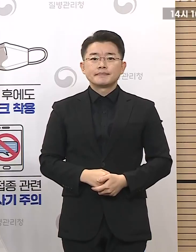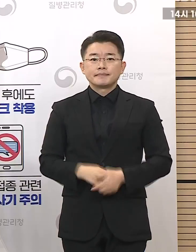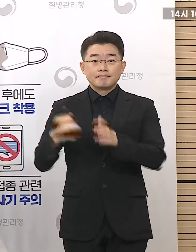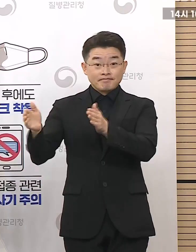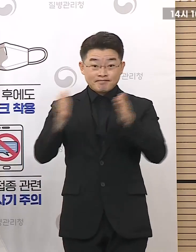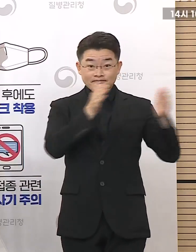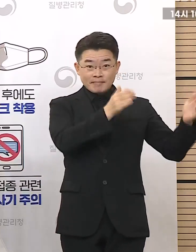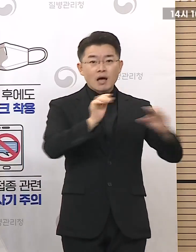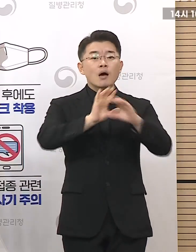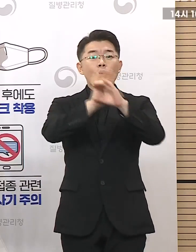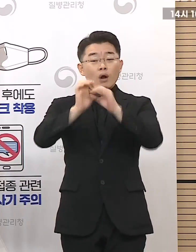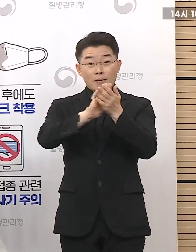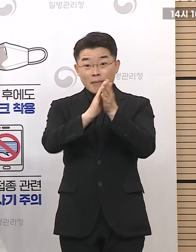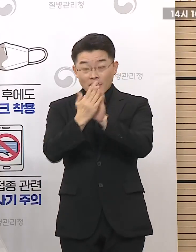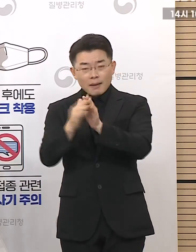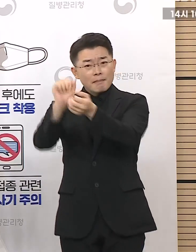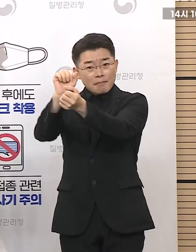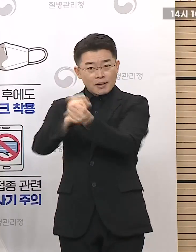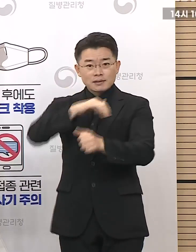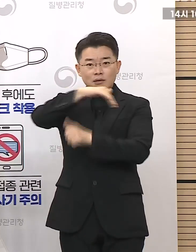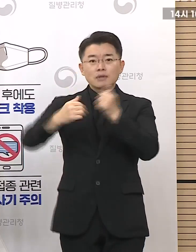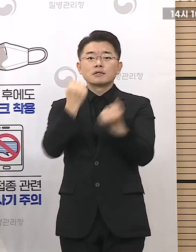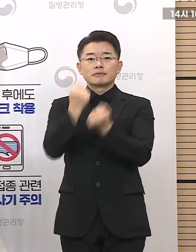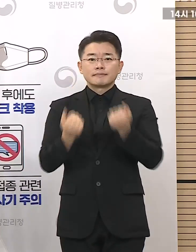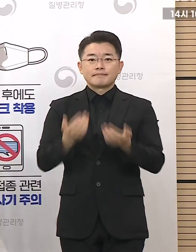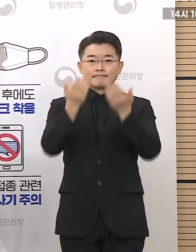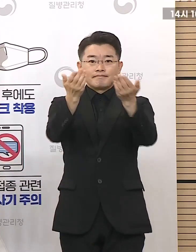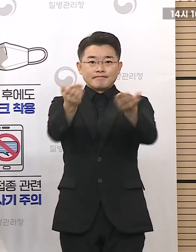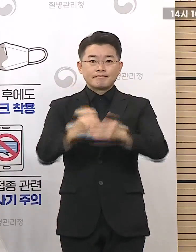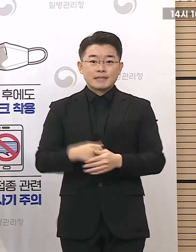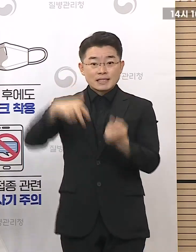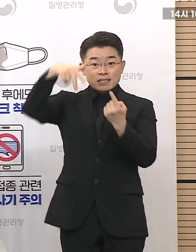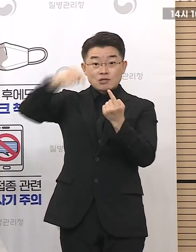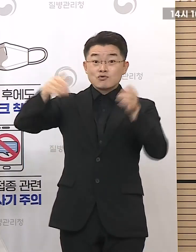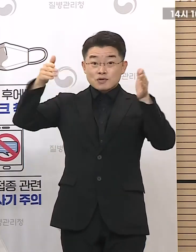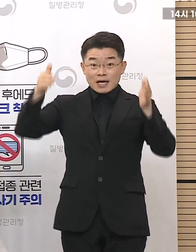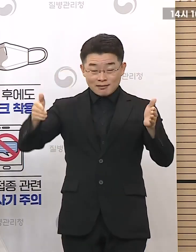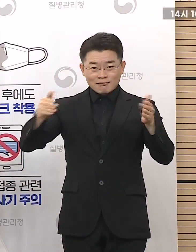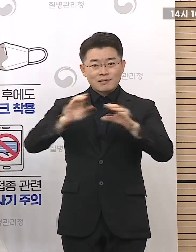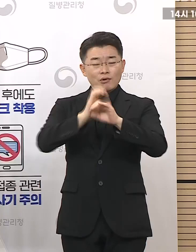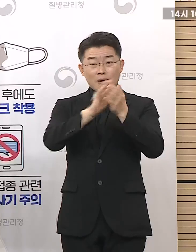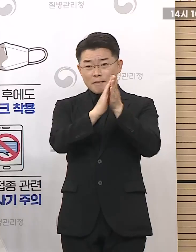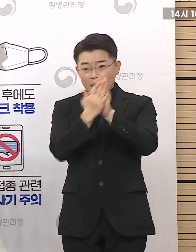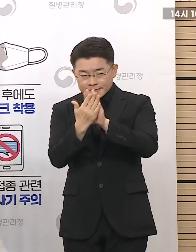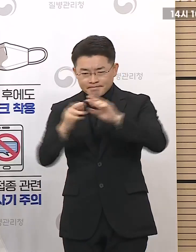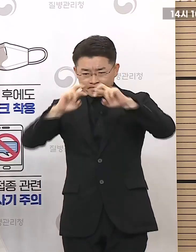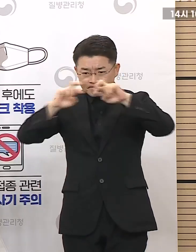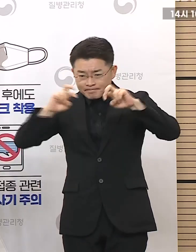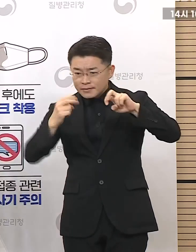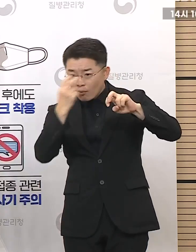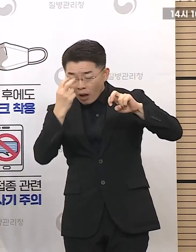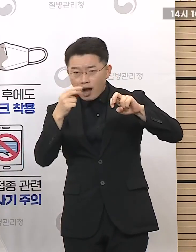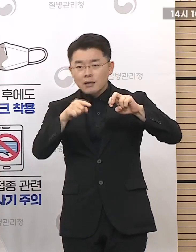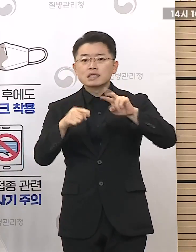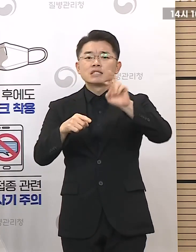다음은 변이 바이러스 발생 현황입니다. 최근 일주일간 변이 바이러스 분석률은